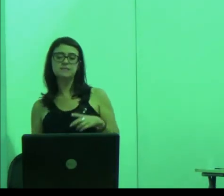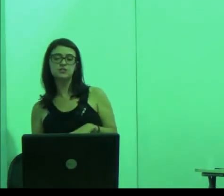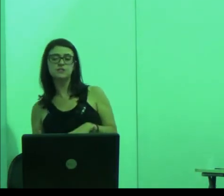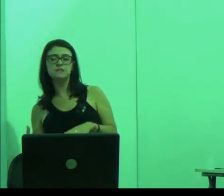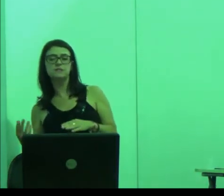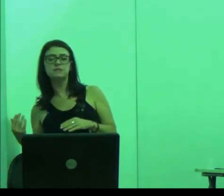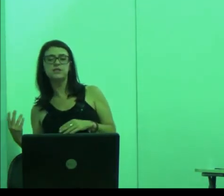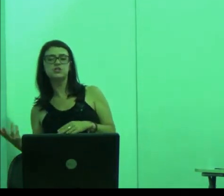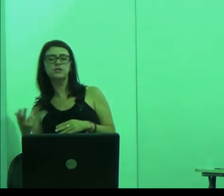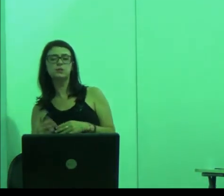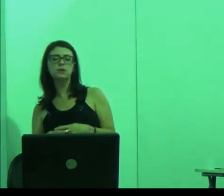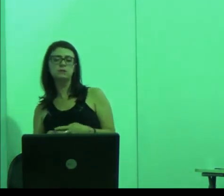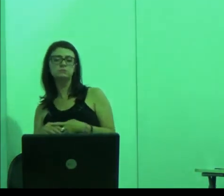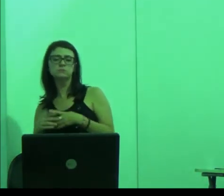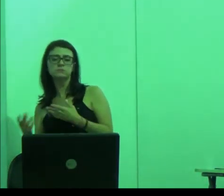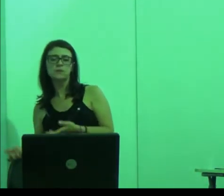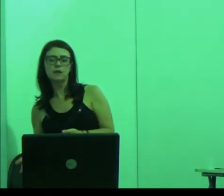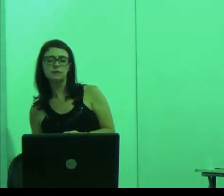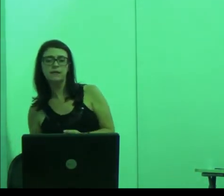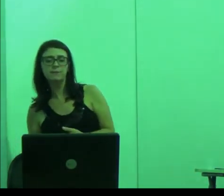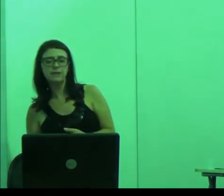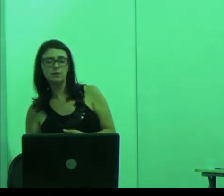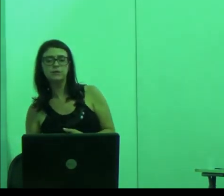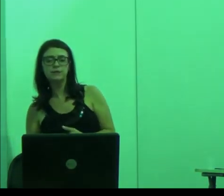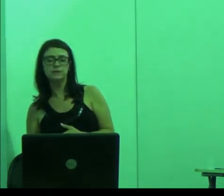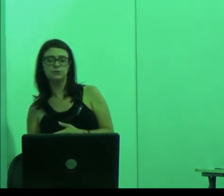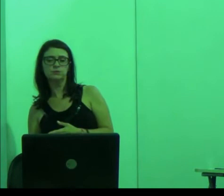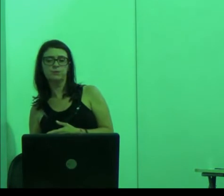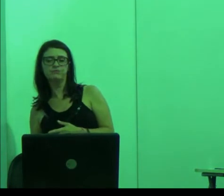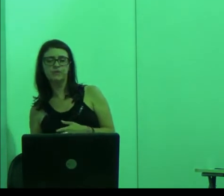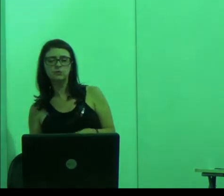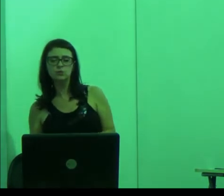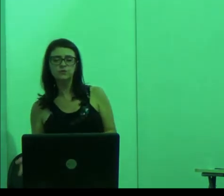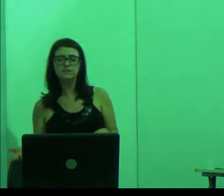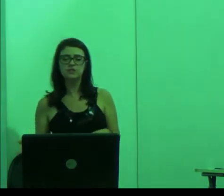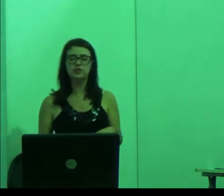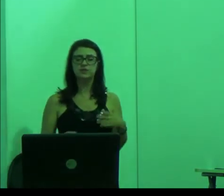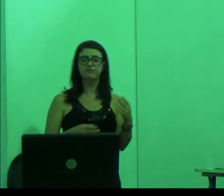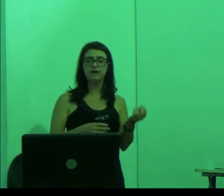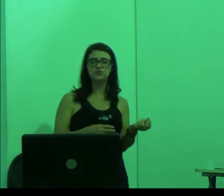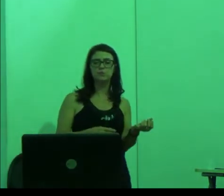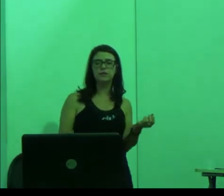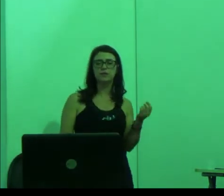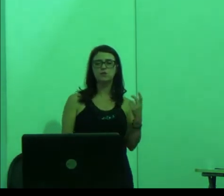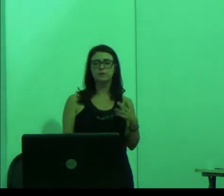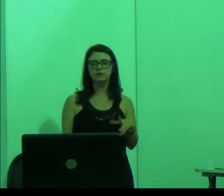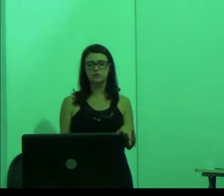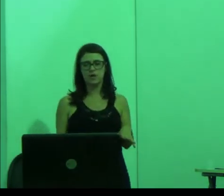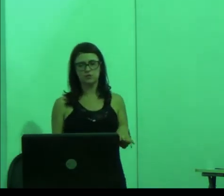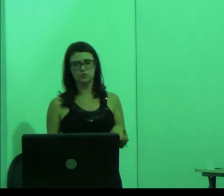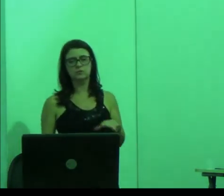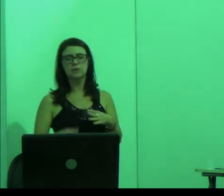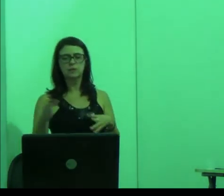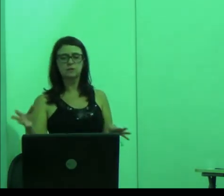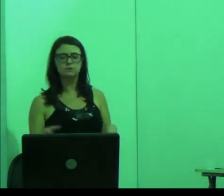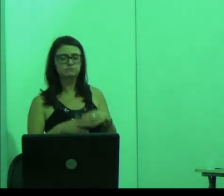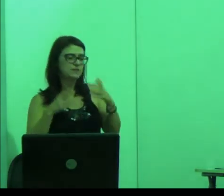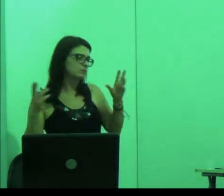decidir se deixaria ou não, e acabei não alterando. Eu fiquei na dúvida se deixaria faixos pequenos ou pequenos faixos. Então, estava com